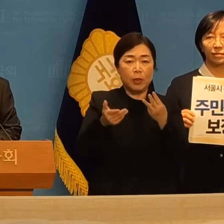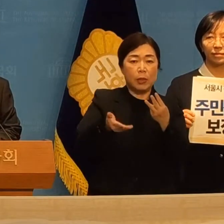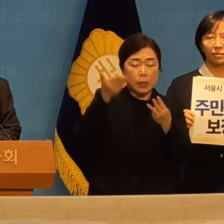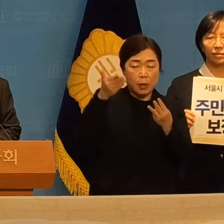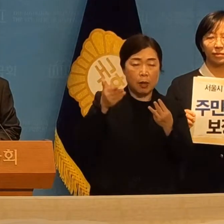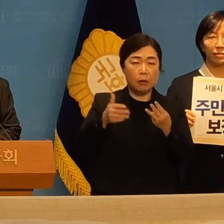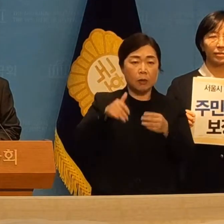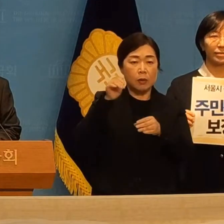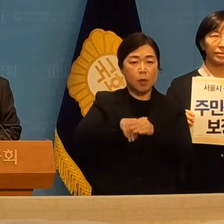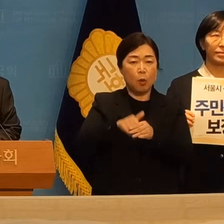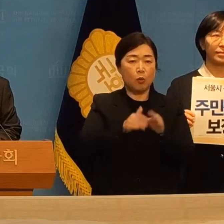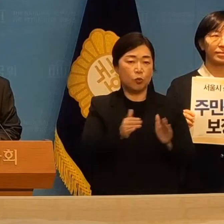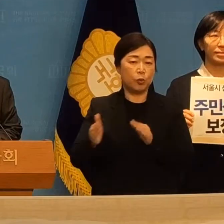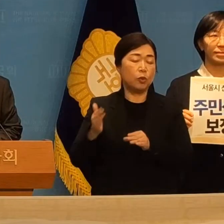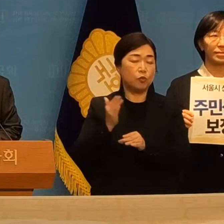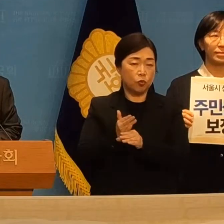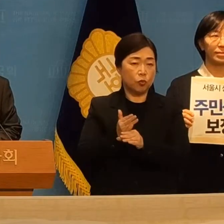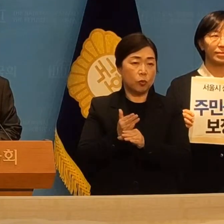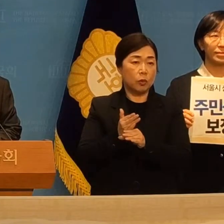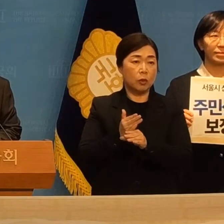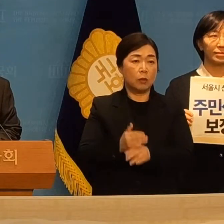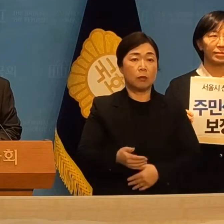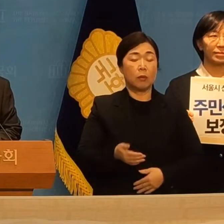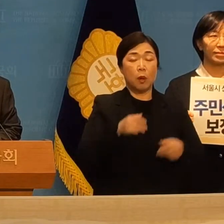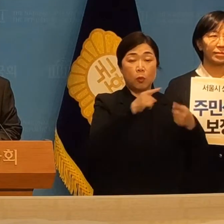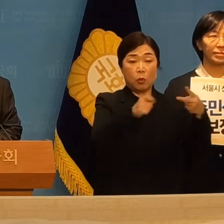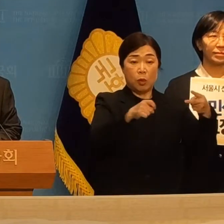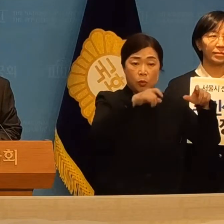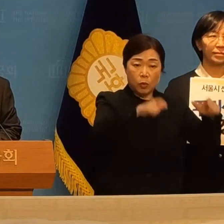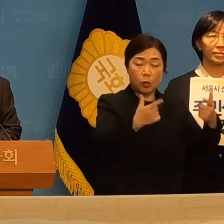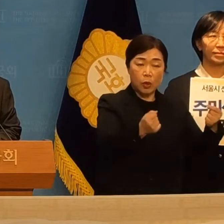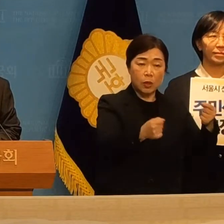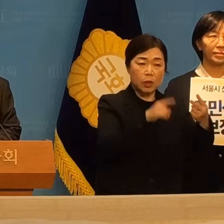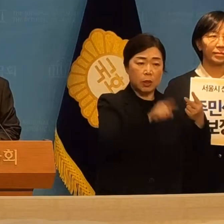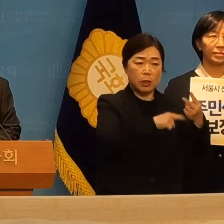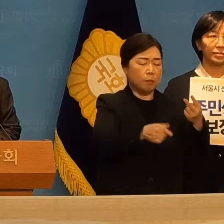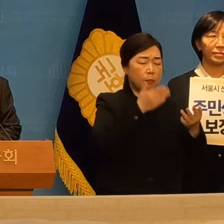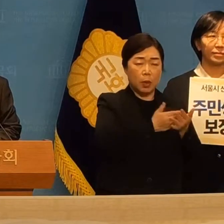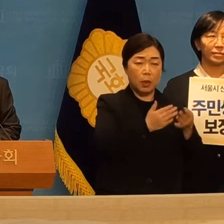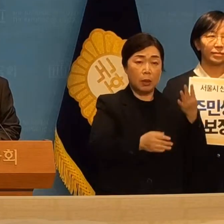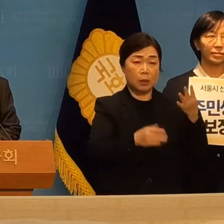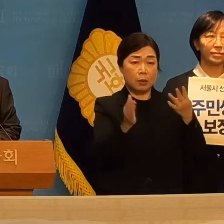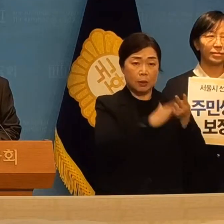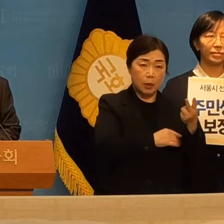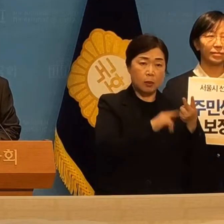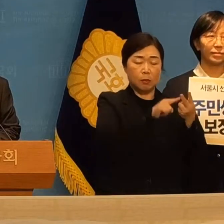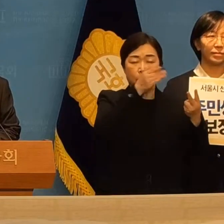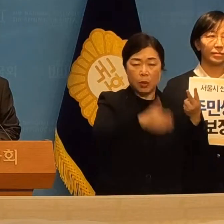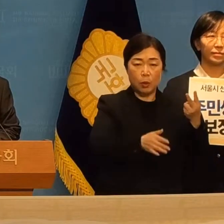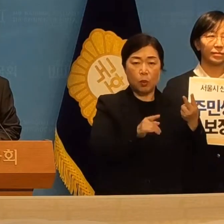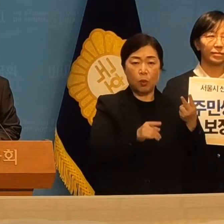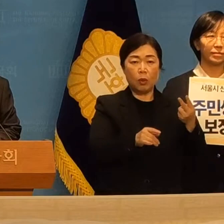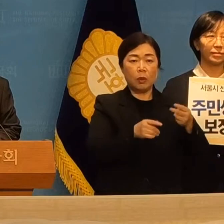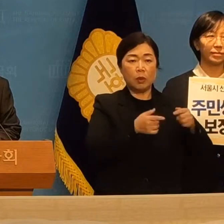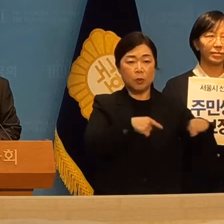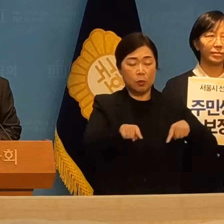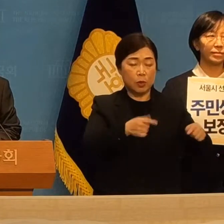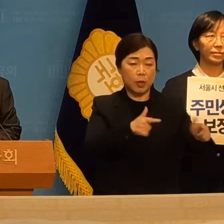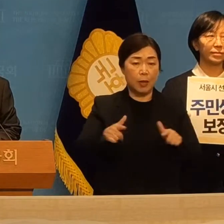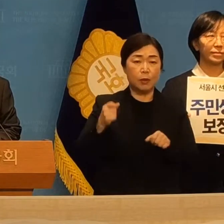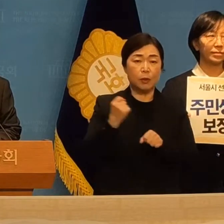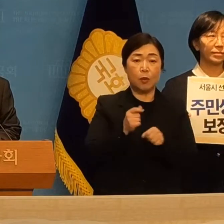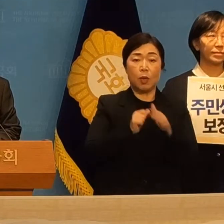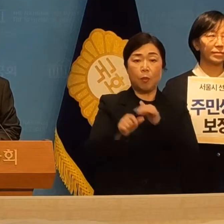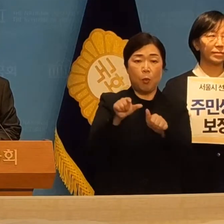선거를 준비하고 있습니다. 동대문구 역시 2인 선거구로 회귀하는 것이 아니라 정치의 다양성과 대표성을 확대하는